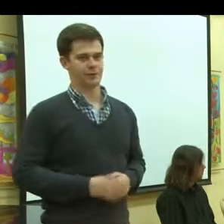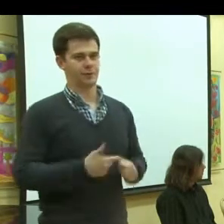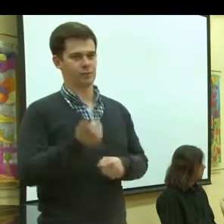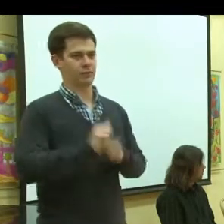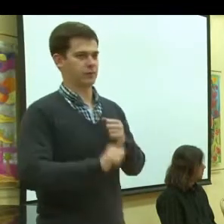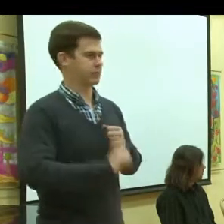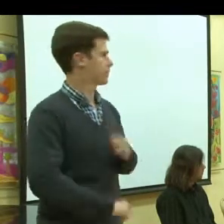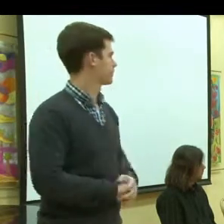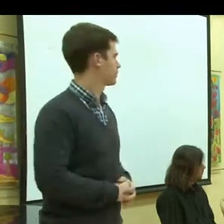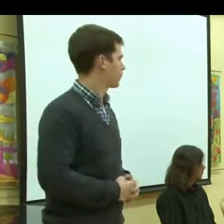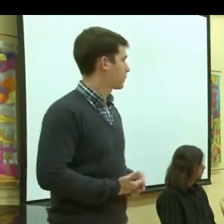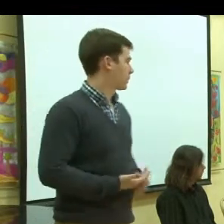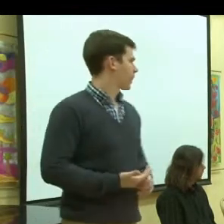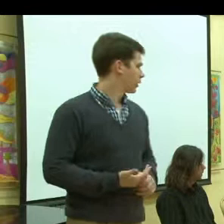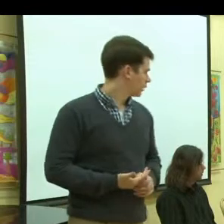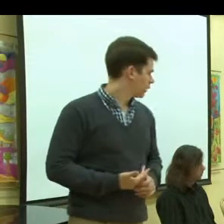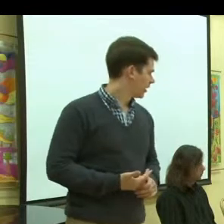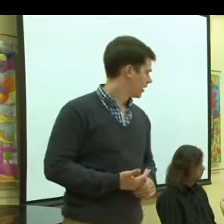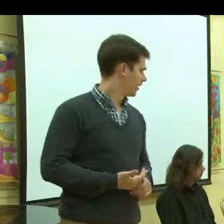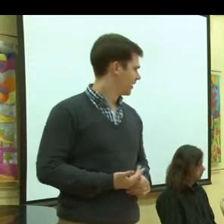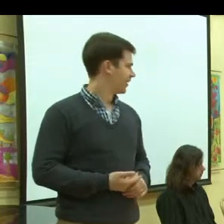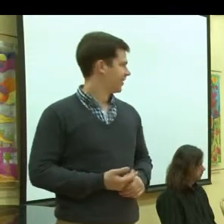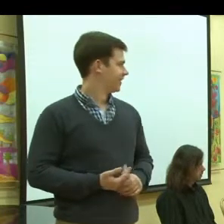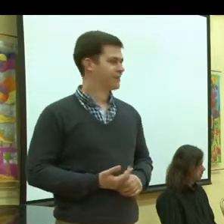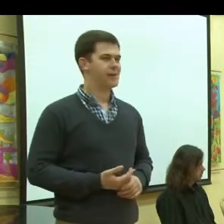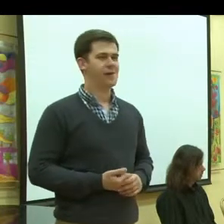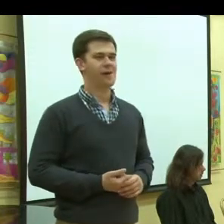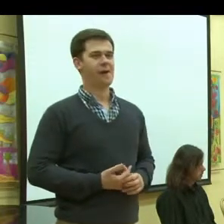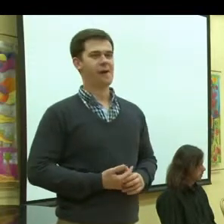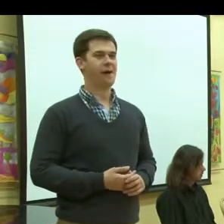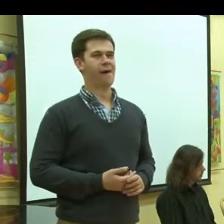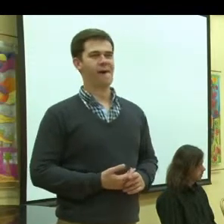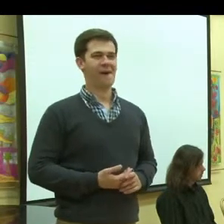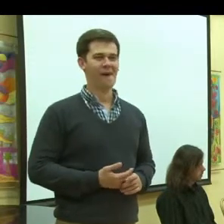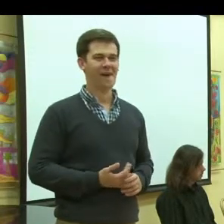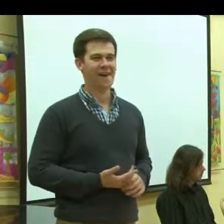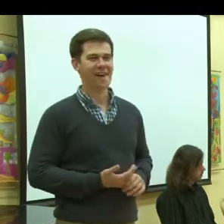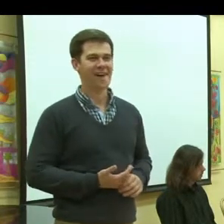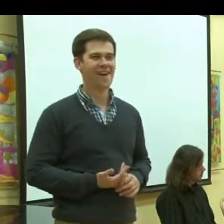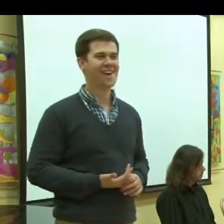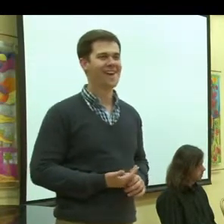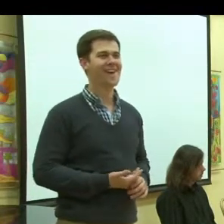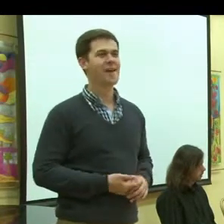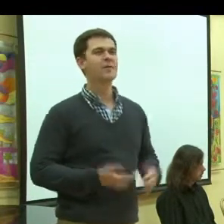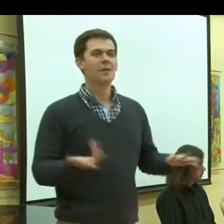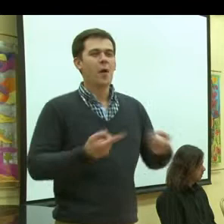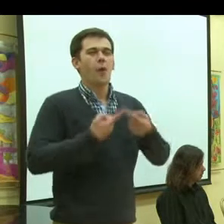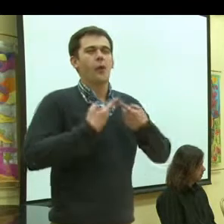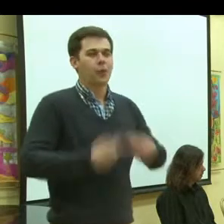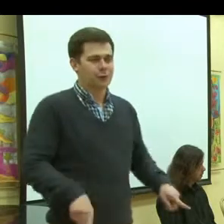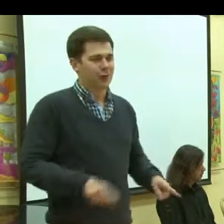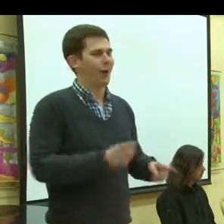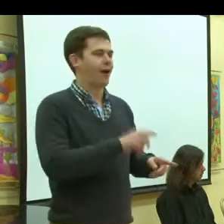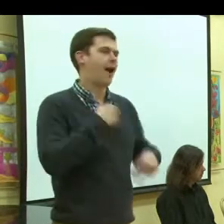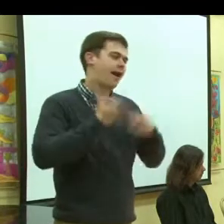Por eso, bueno, eso es lo que es la sociedad argentina. Aparte tenemos un montón de problemas siempre económico, político. Więc to tak jakby pokrótce o tym, jacy